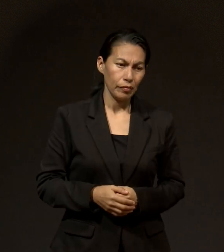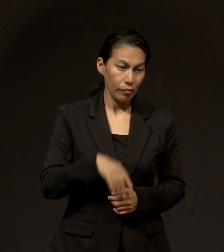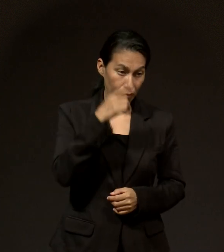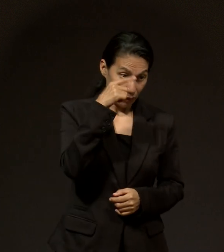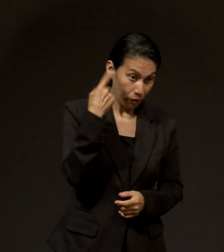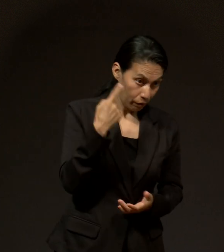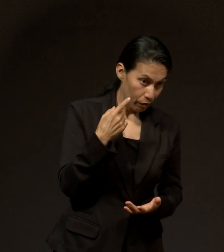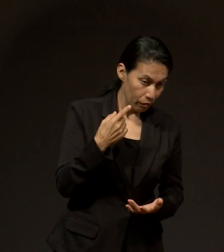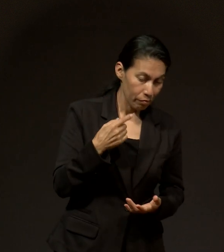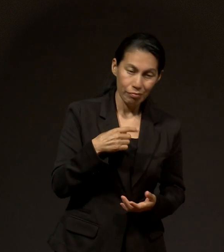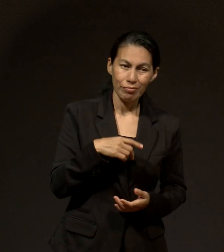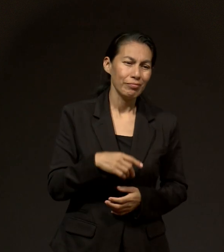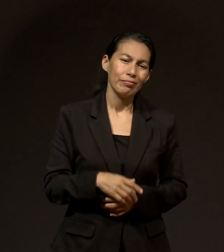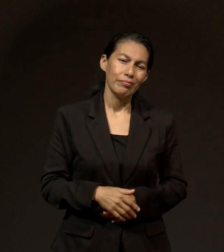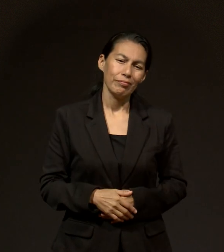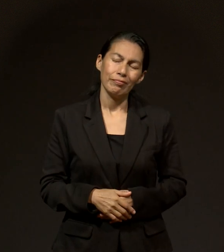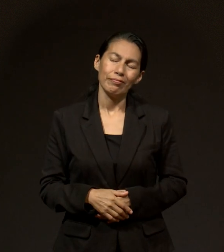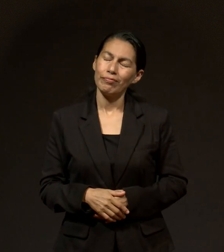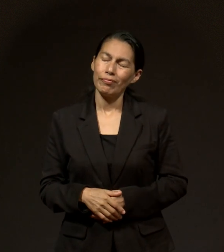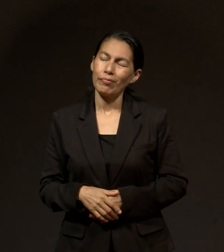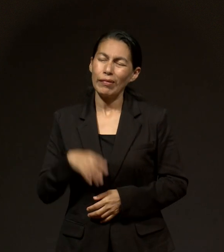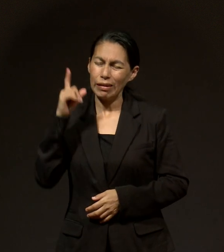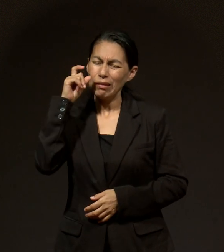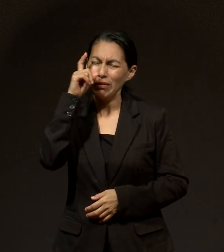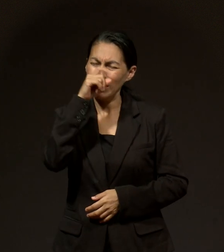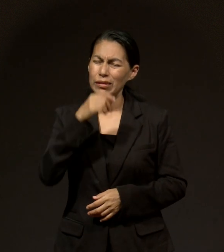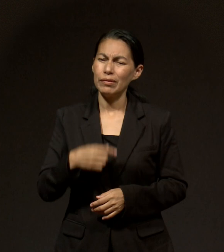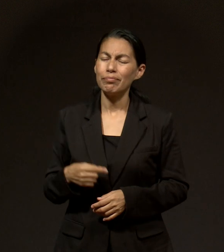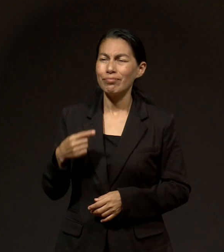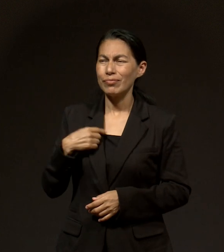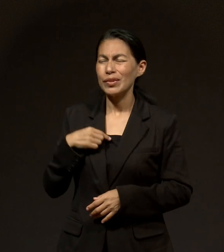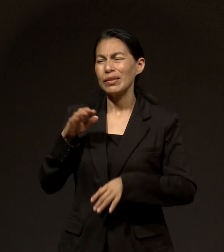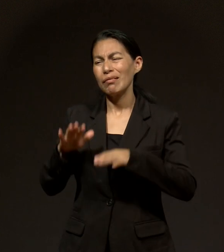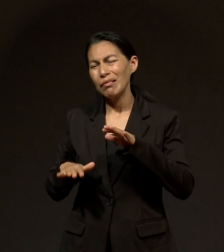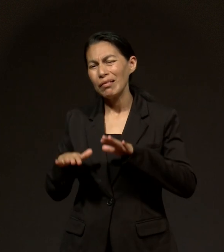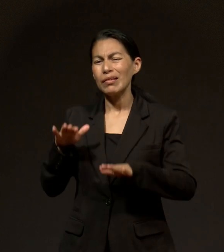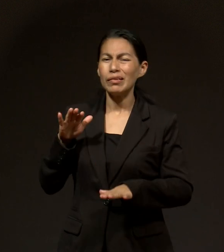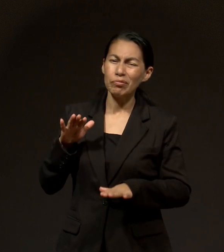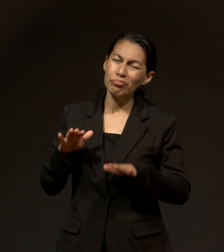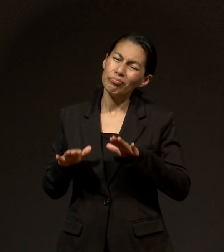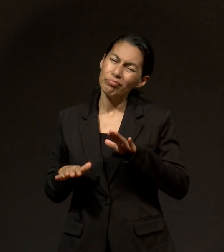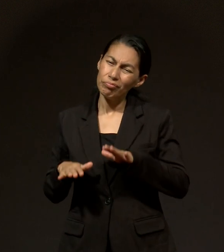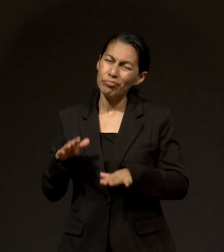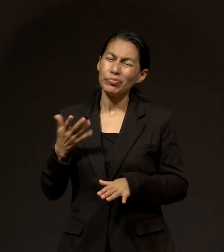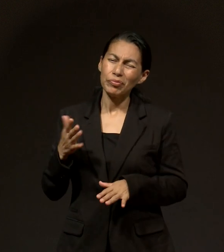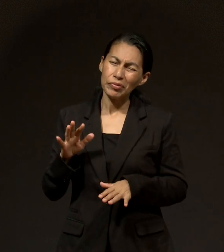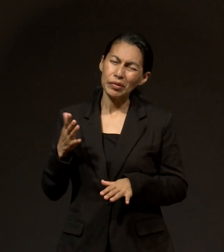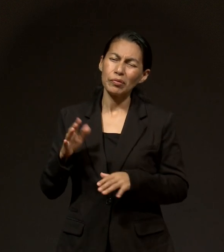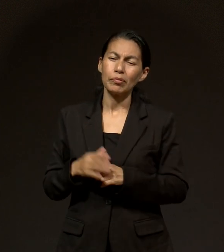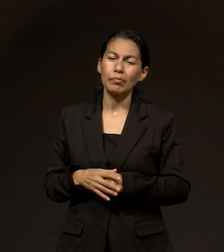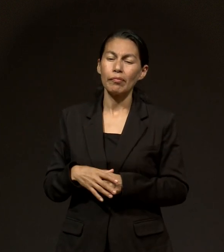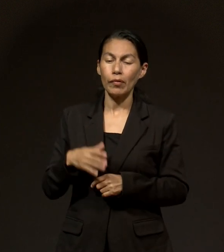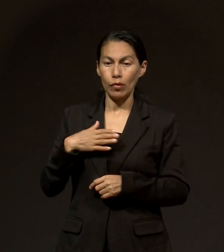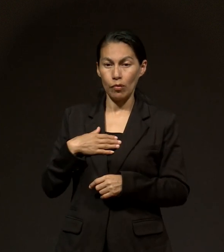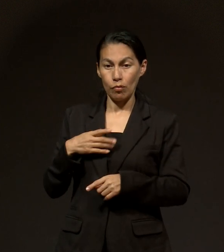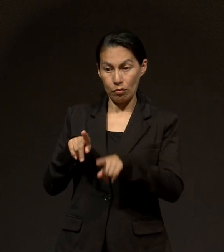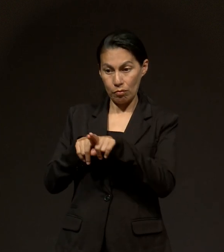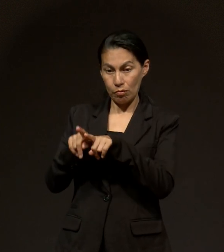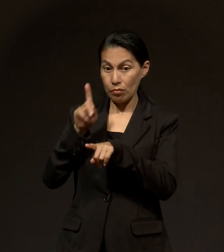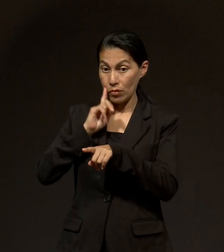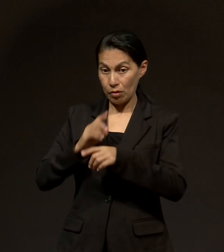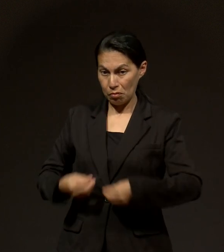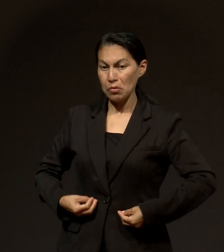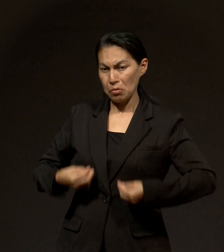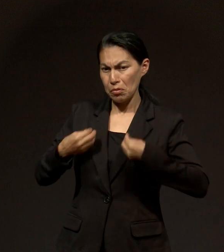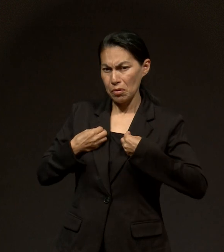yo, a mi corta edad, sí he tenido altas y bajas. Estar con mi hermana, mi hermana ha sido